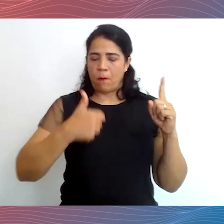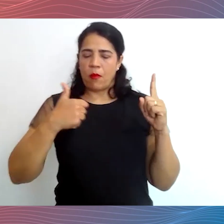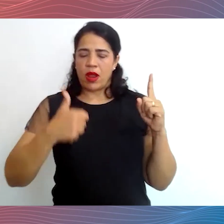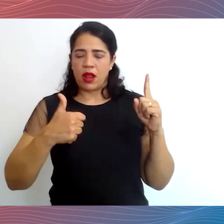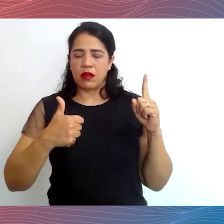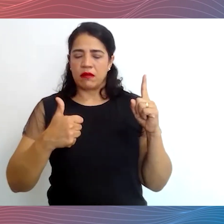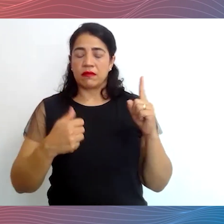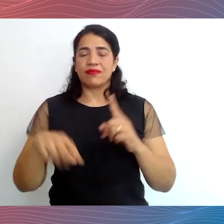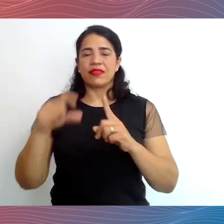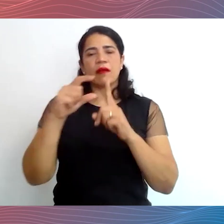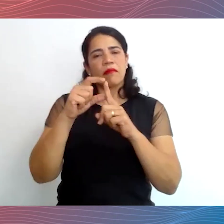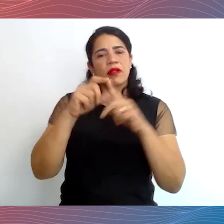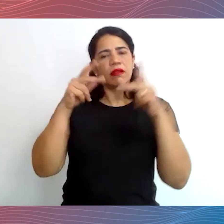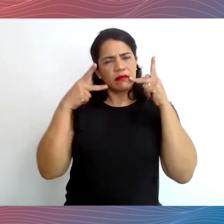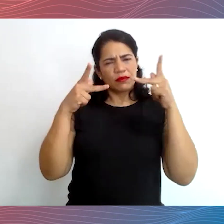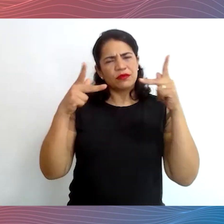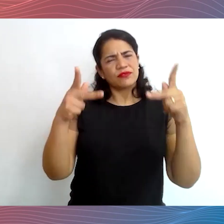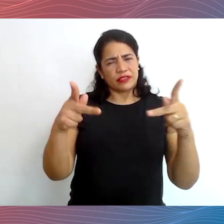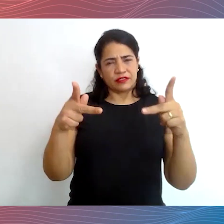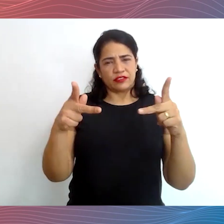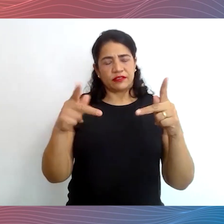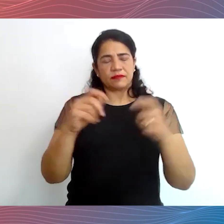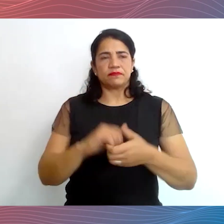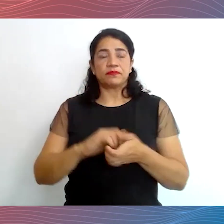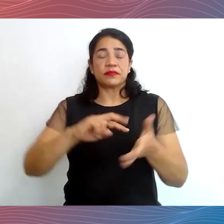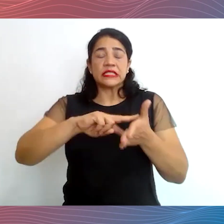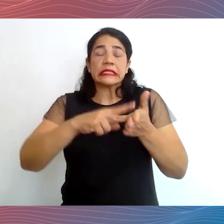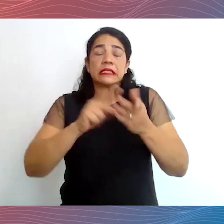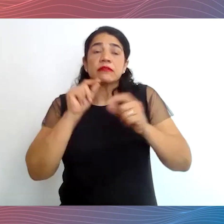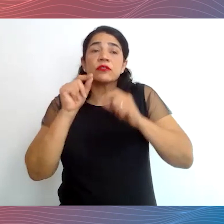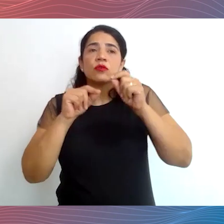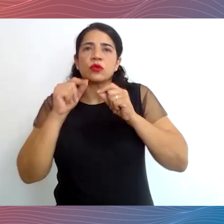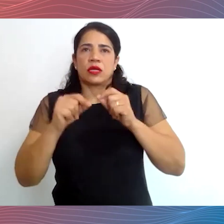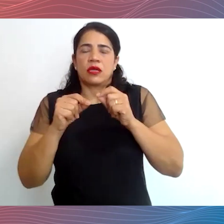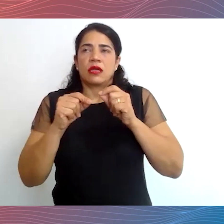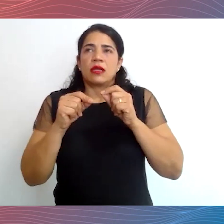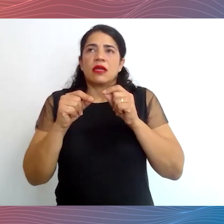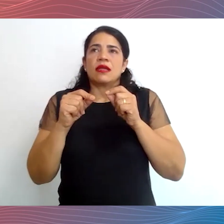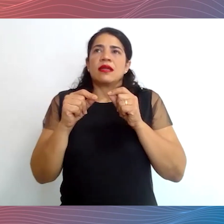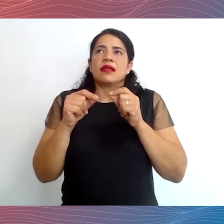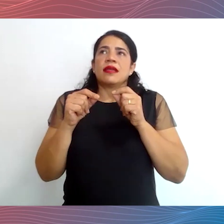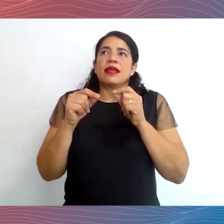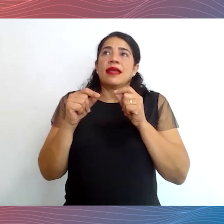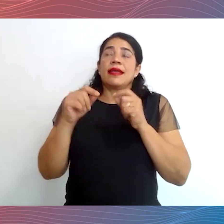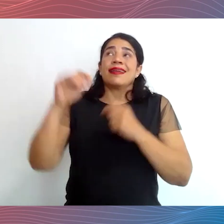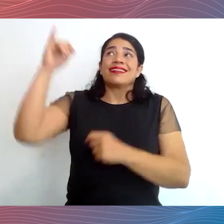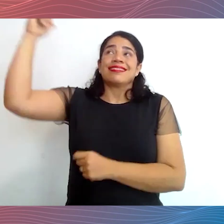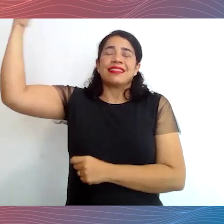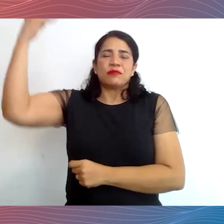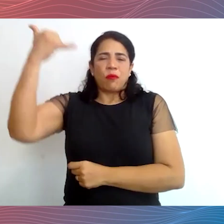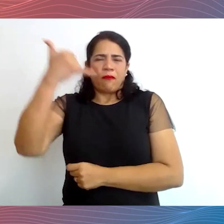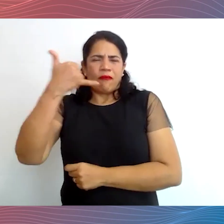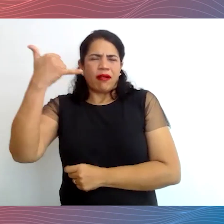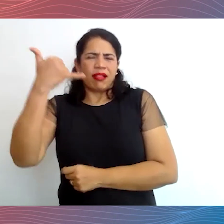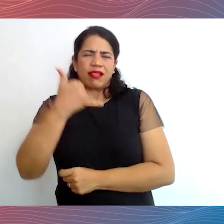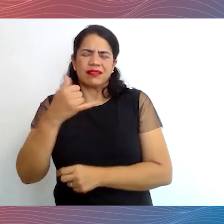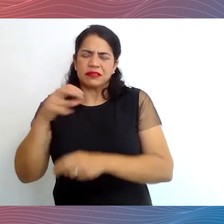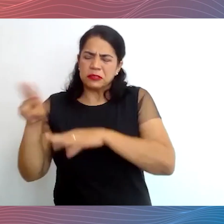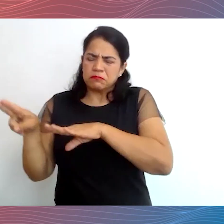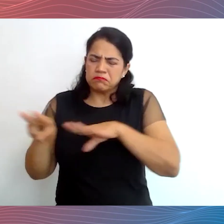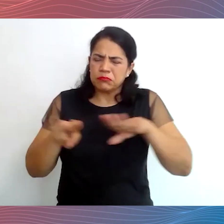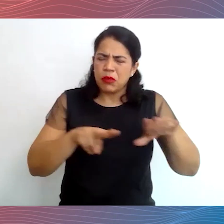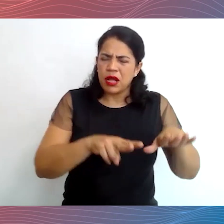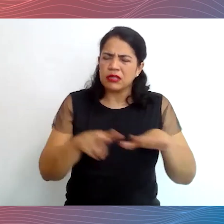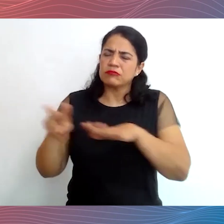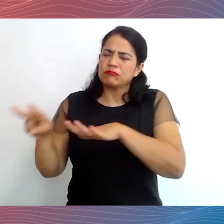fala da sua boca todos os dias, todas as semanas. Não tem faltado, irmão, palavra de direção, não